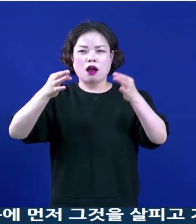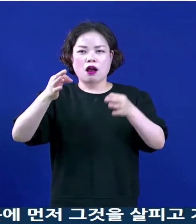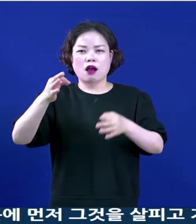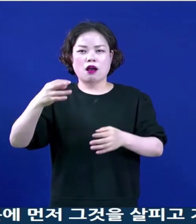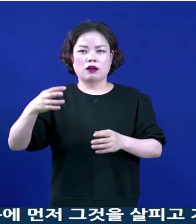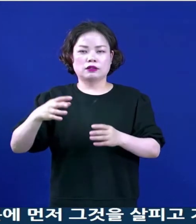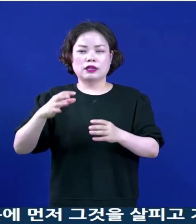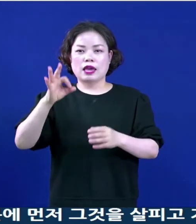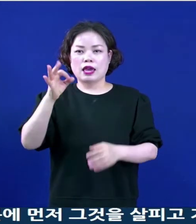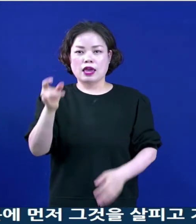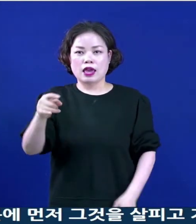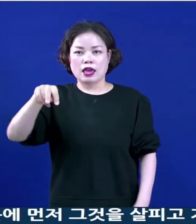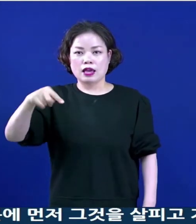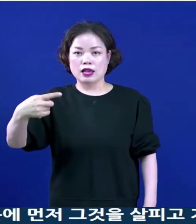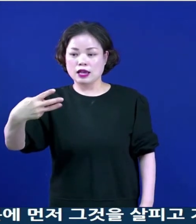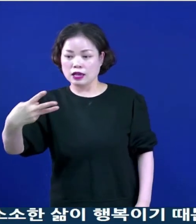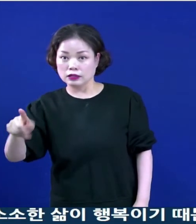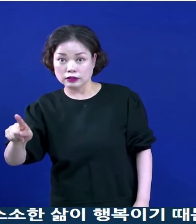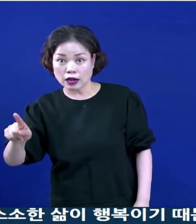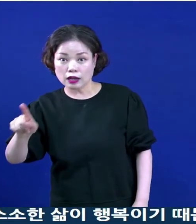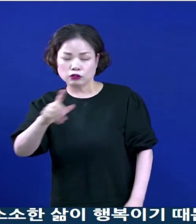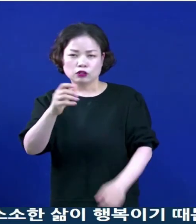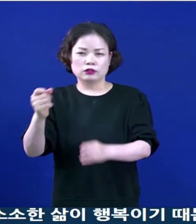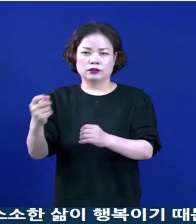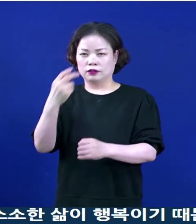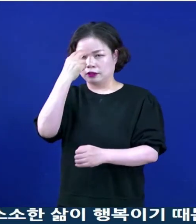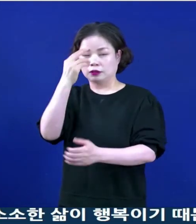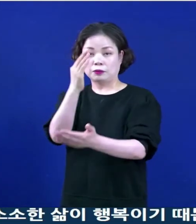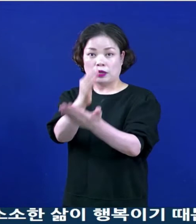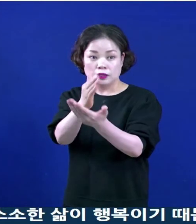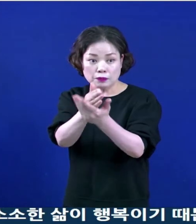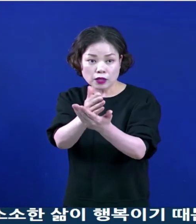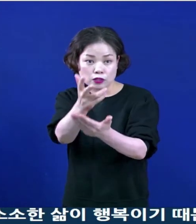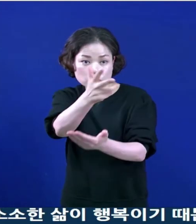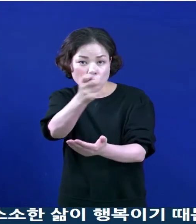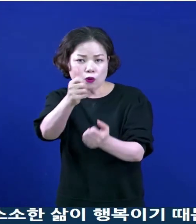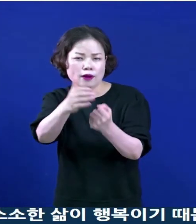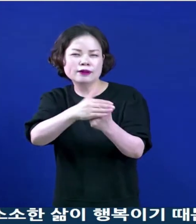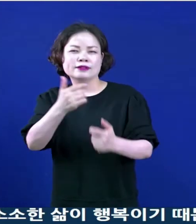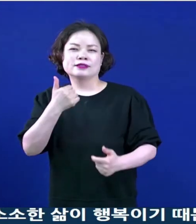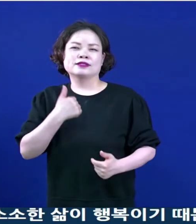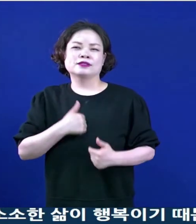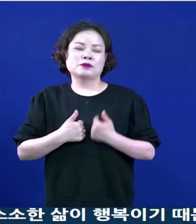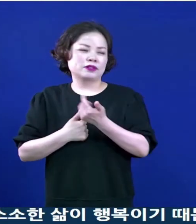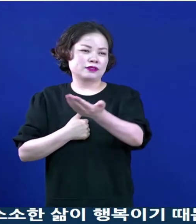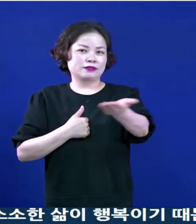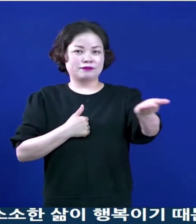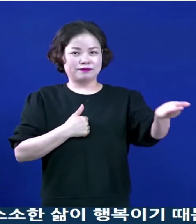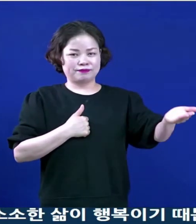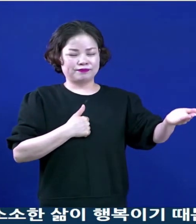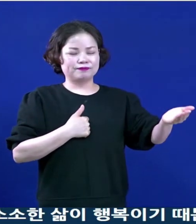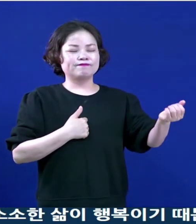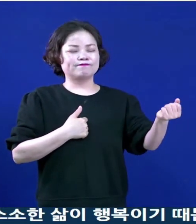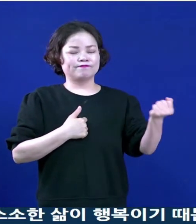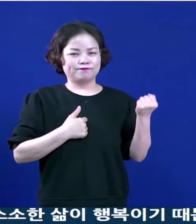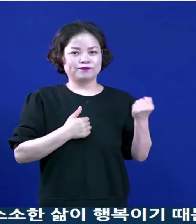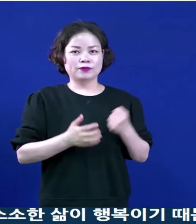말을 합니다. 이날은 주의 성일이니 근심하지 말라. 여호와로 인해 기뻐하는 것이 너희의